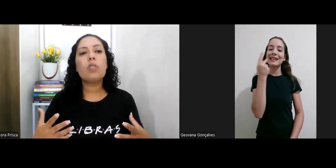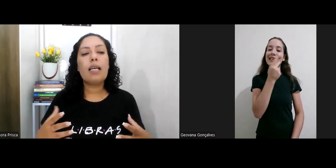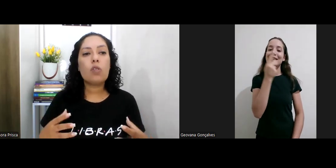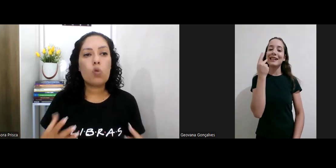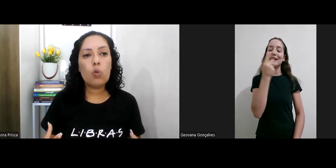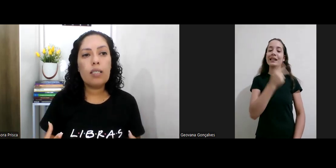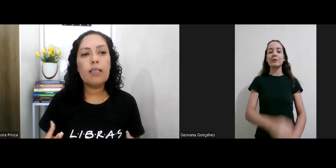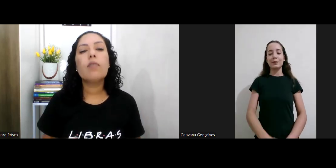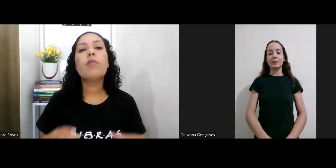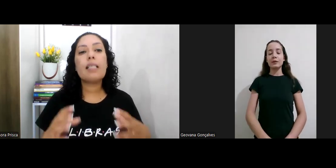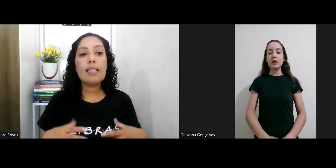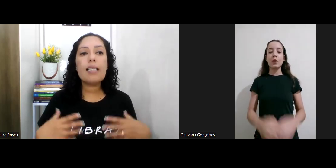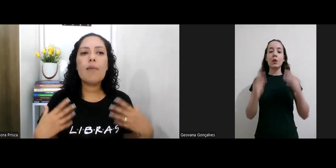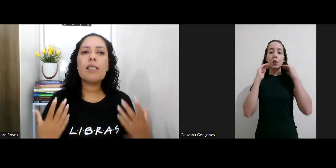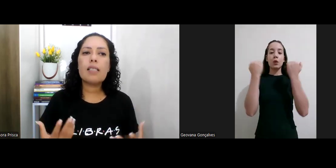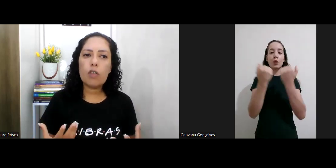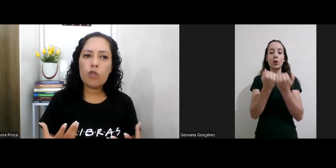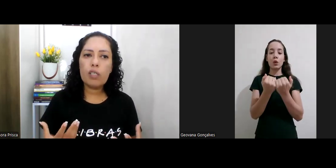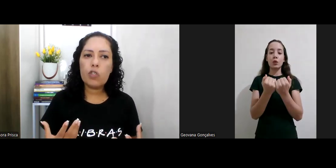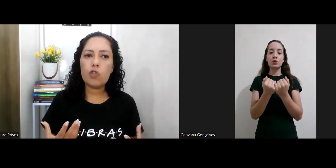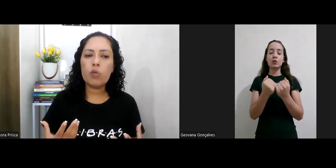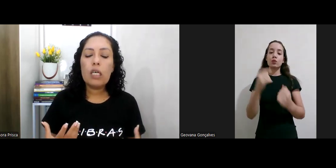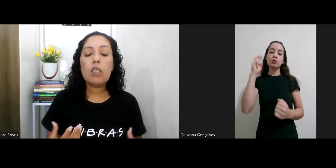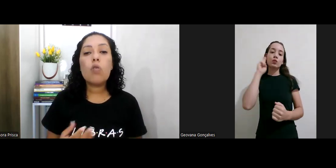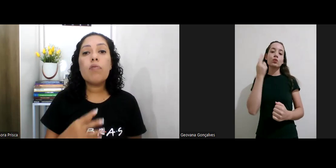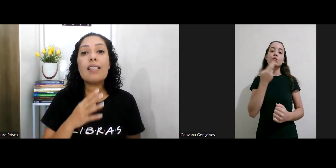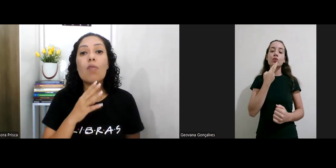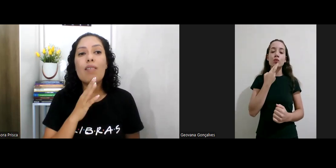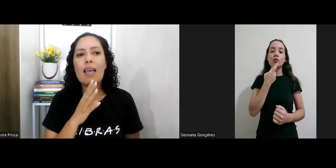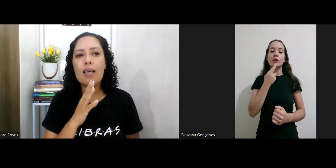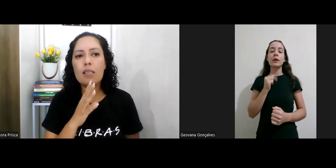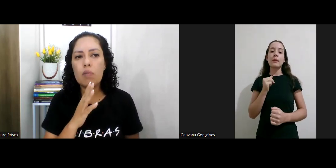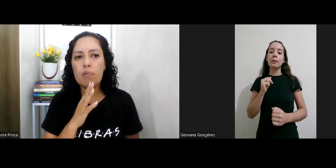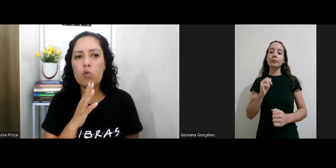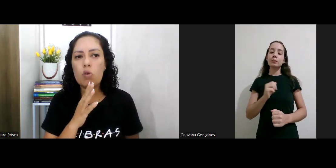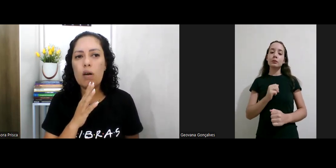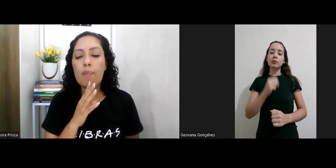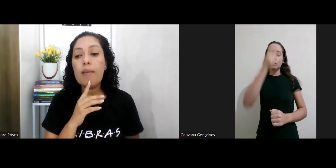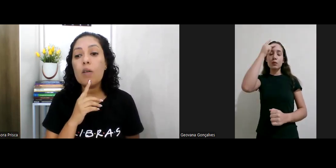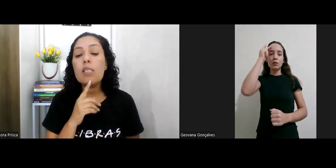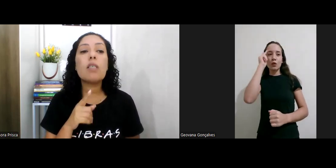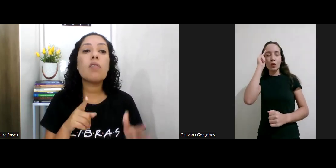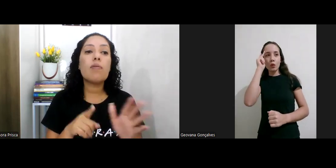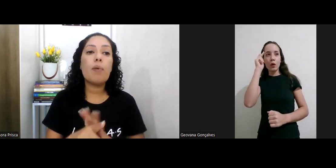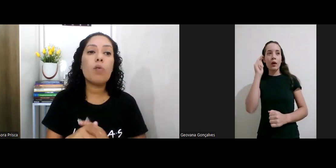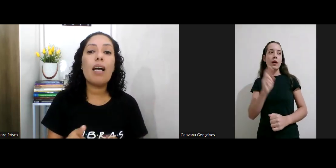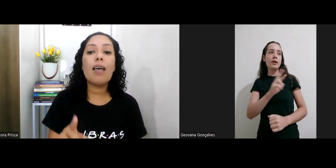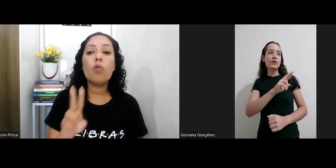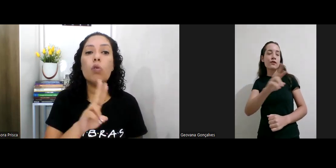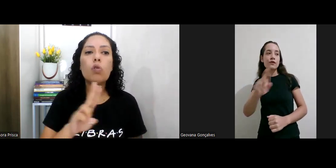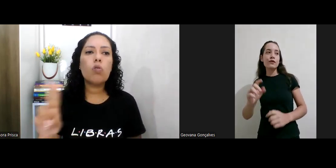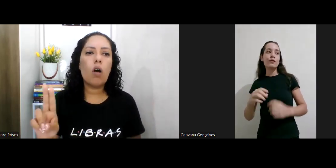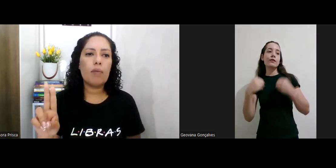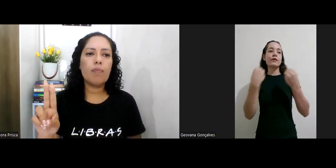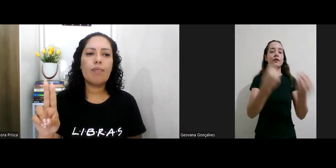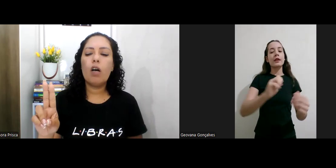Dentro da comunidade surda, você recebe esse sinal de batismo. Então, quando você conhece uma pessoa, a primeira coisa que você vai perguntar